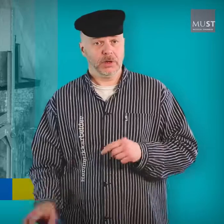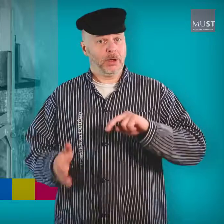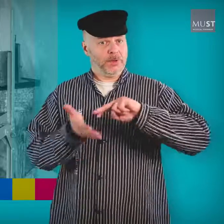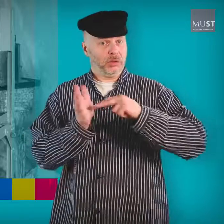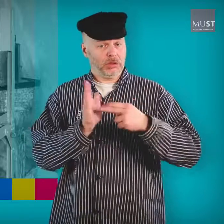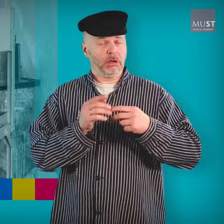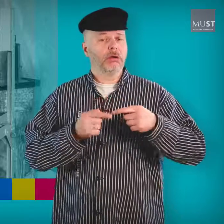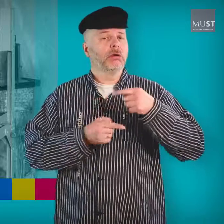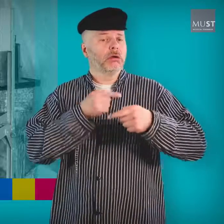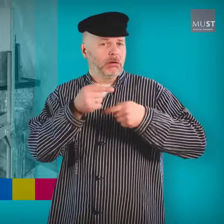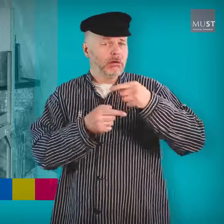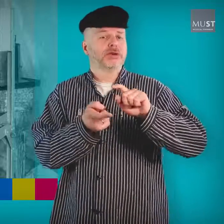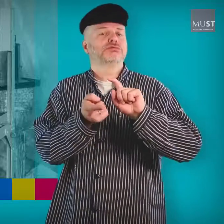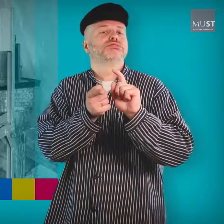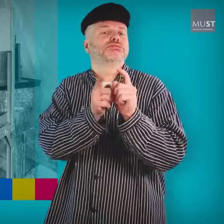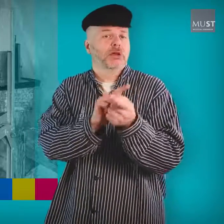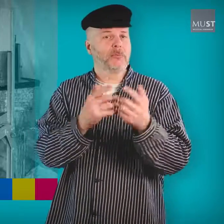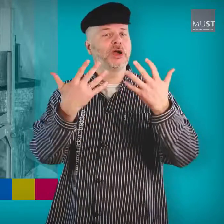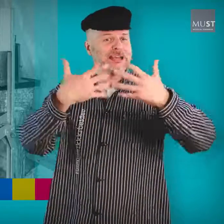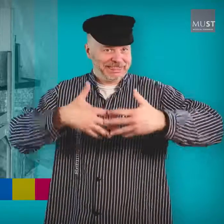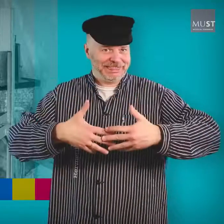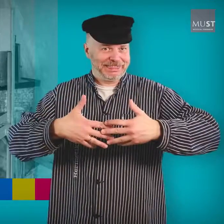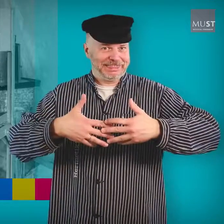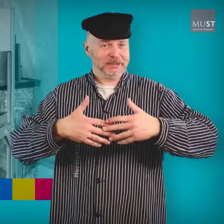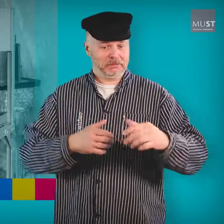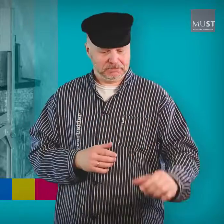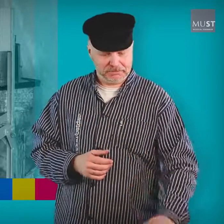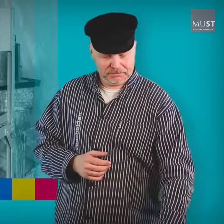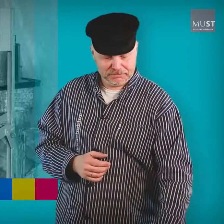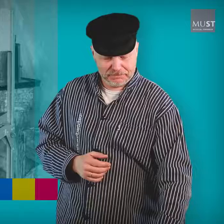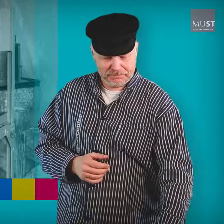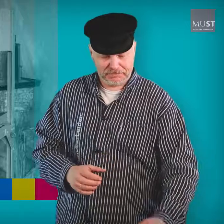Etter hvert var det maskiner som overtok. Det var pumper